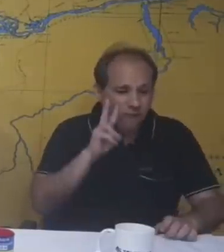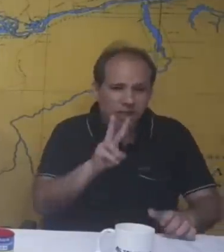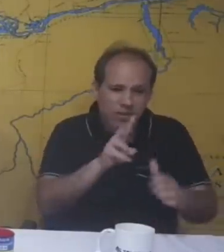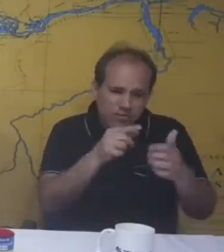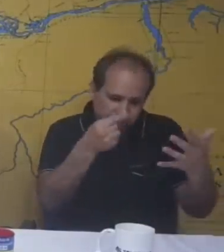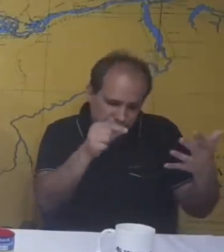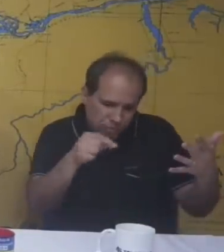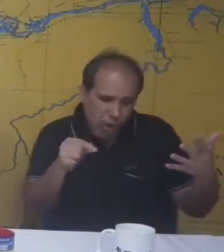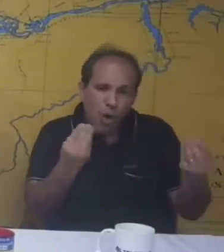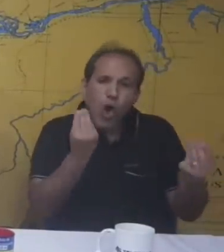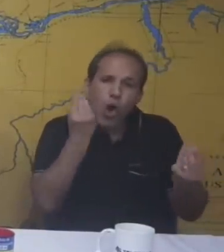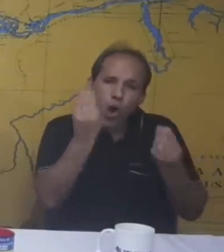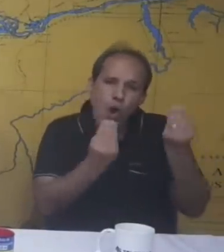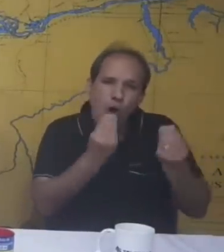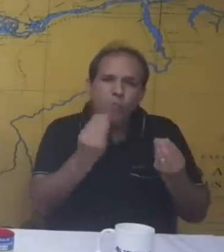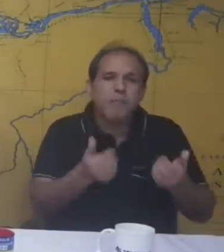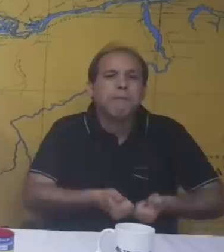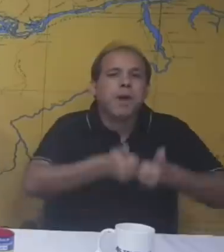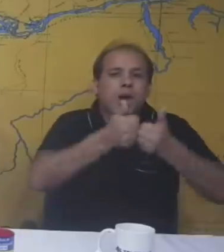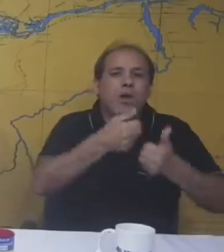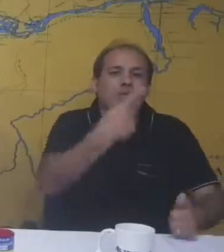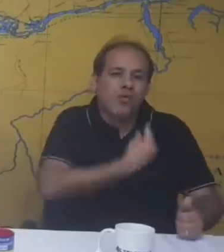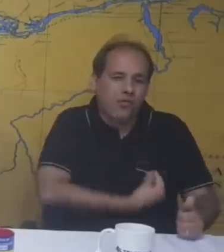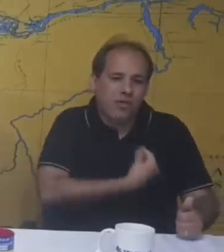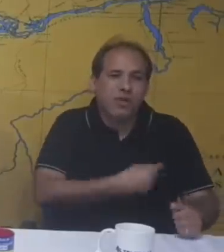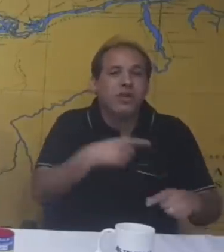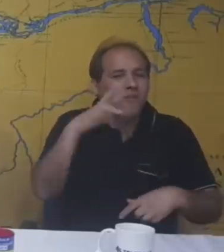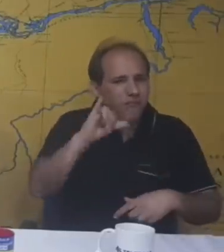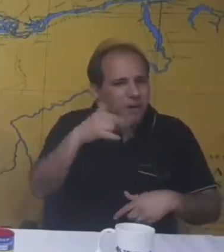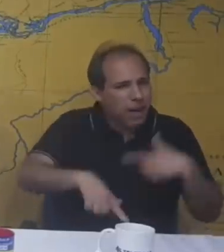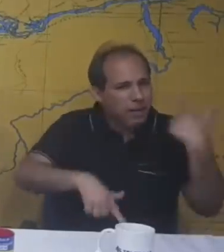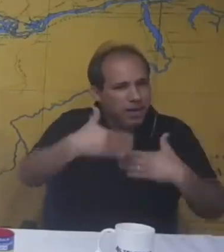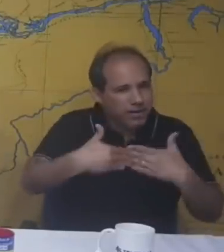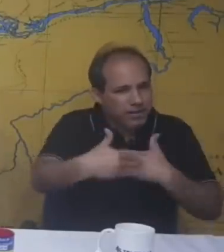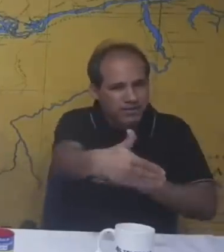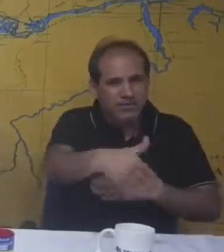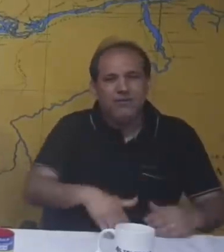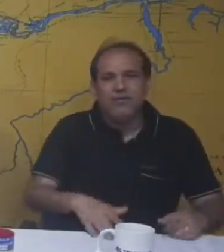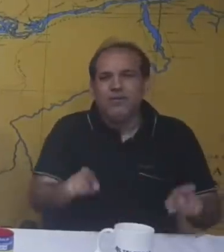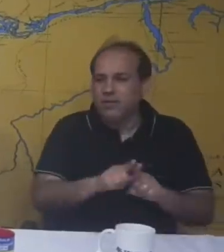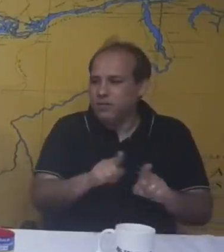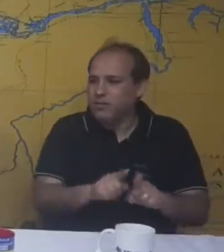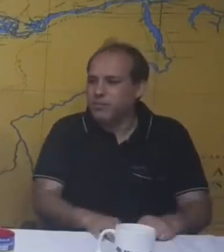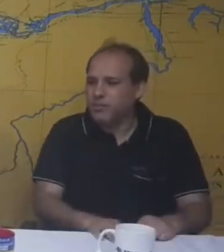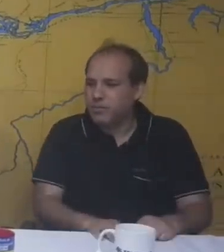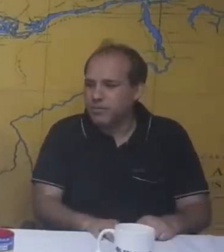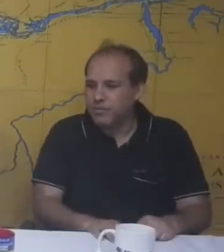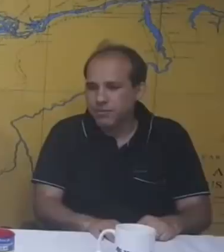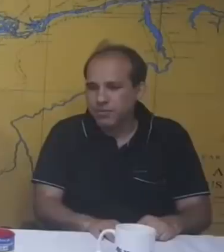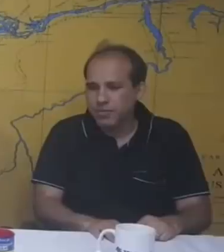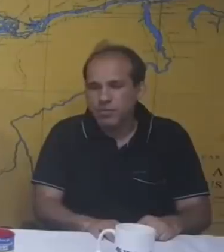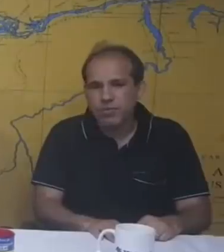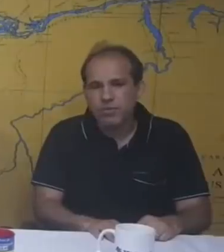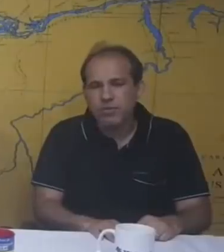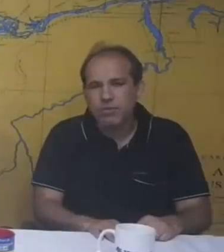certifique-se, né? De quanto melhorou sua vida. E o Tarcísio disse que vai melhorar mais ainda. Curiosidade. Redução da quantidade de documentos que tem que andar no teu